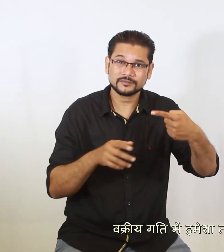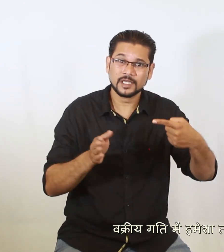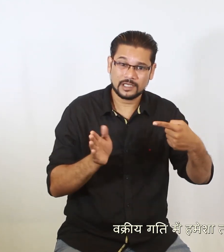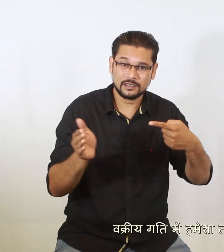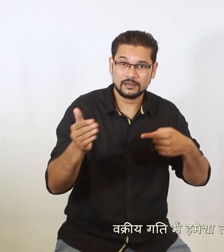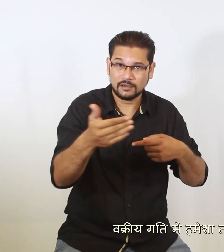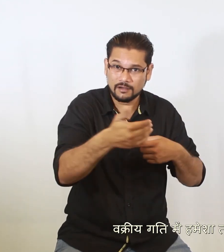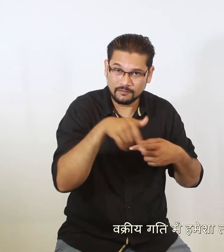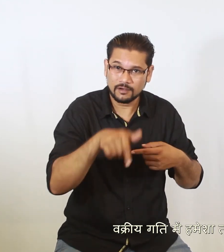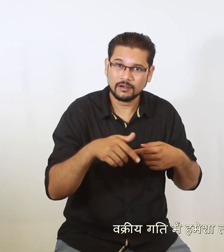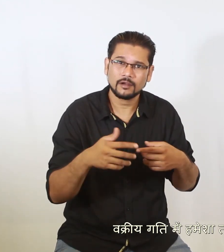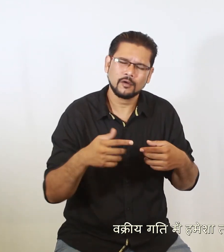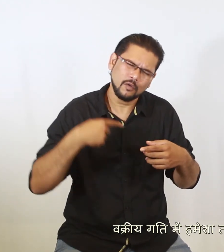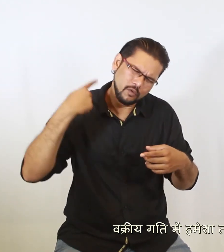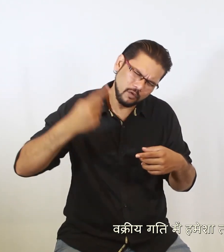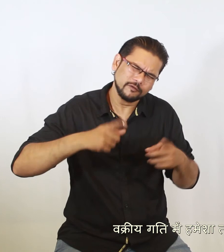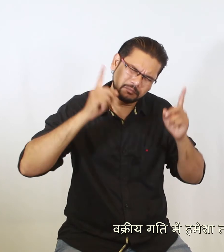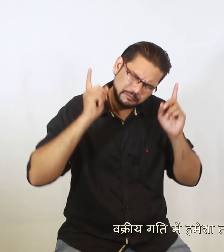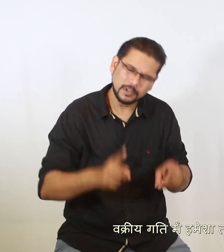वक्रिय गती में हमेशा त्वरण होता है